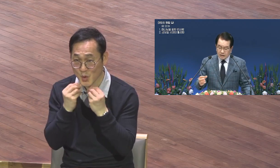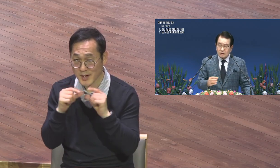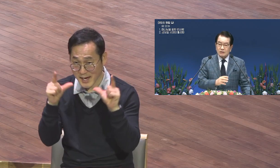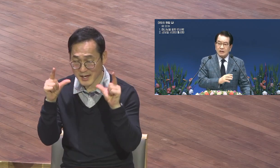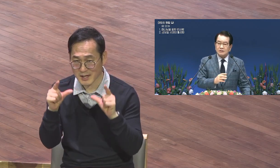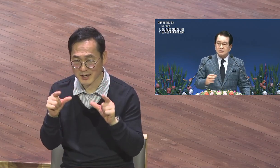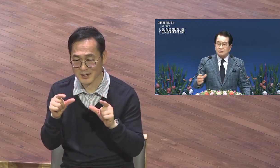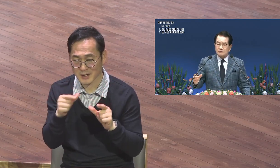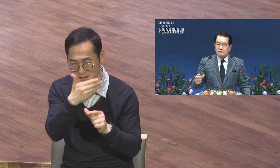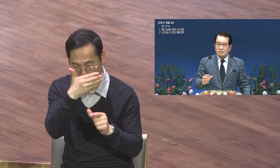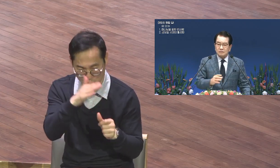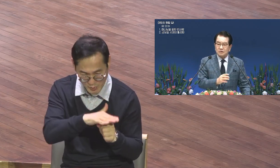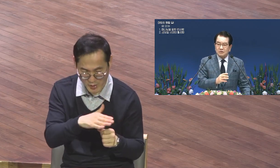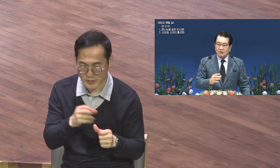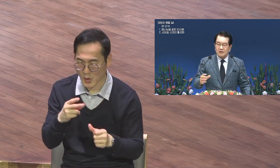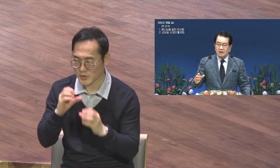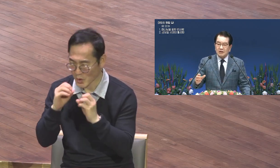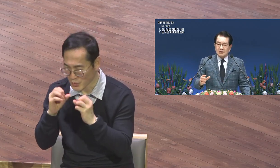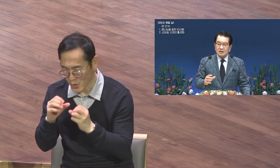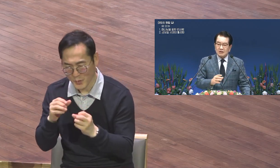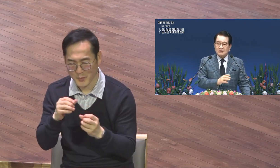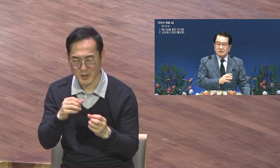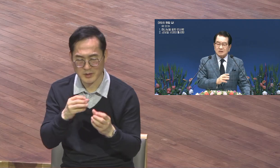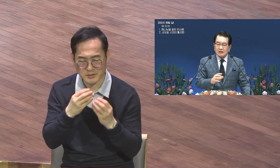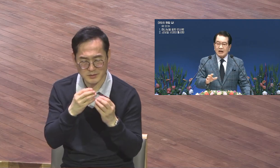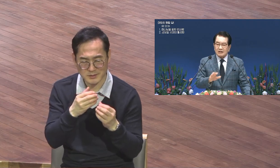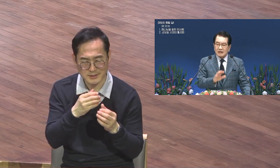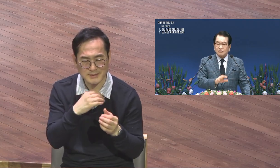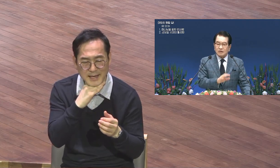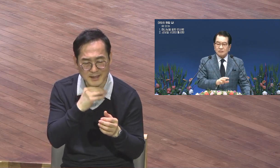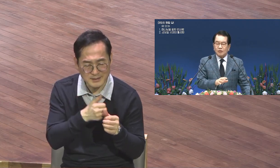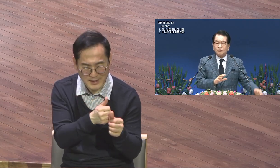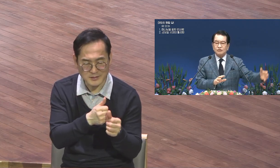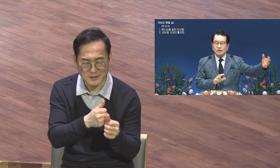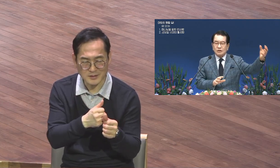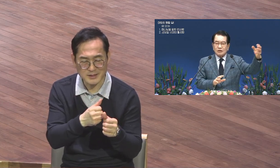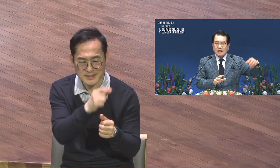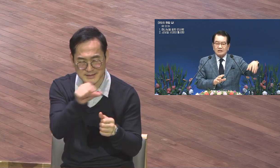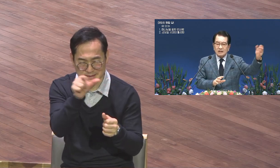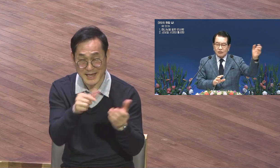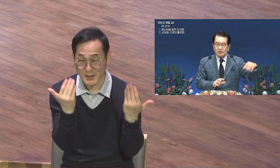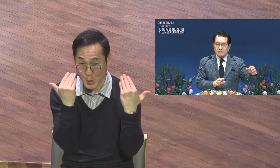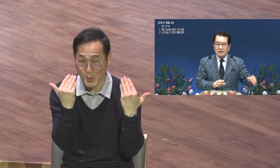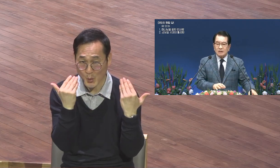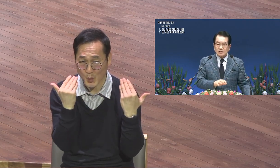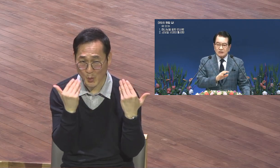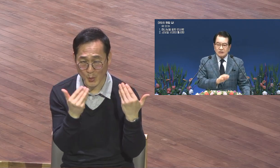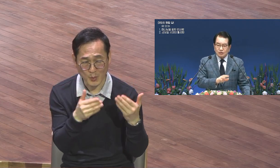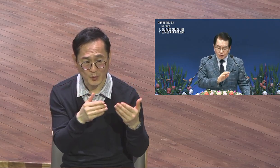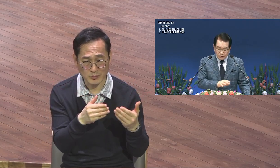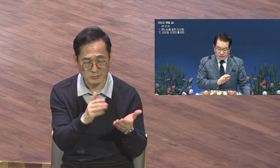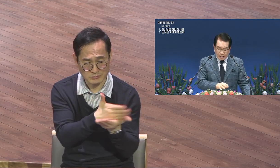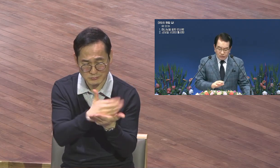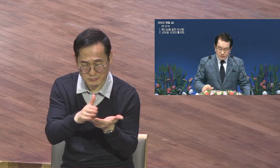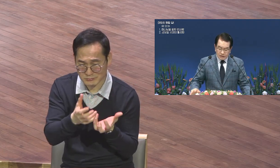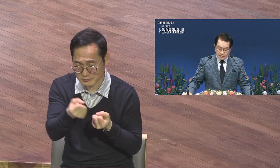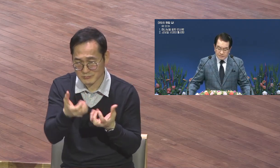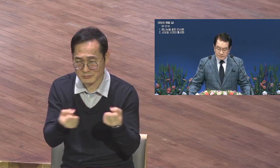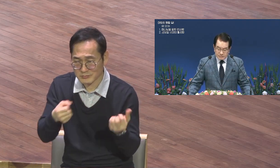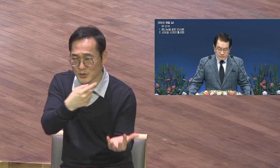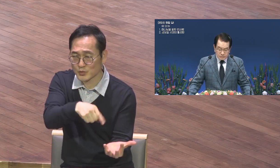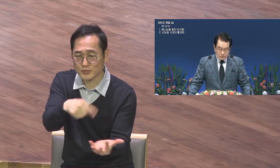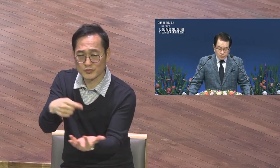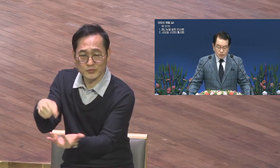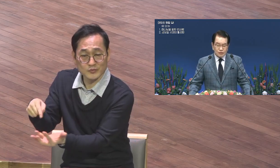다 돼 있어요. 우리 교회 이 안에 우리 본부서 강사들이 오지만은 실제 우리 교회에서 다 하고